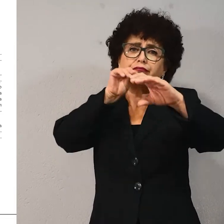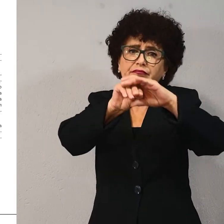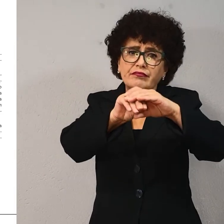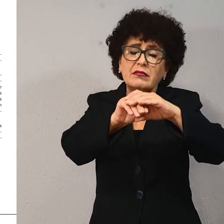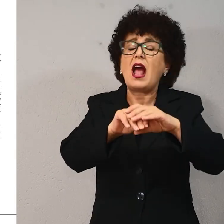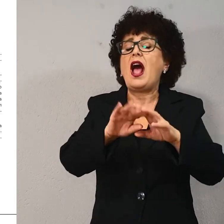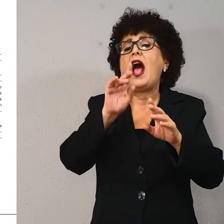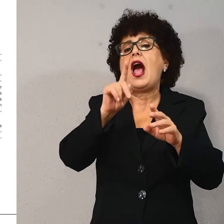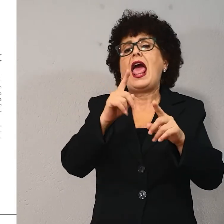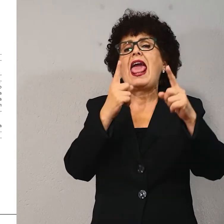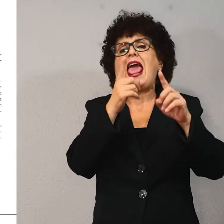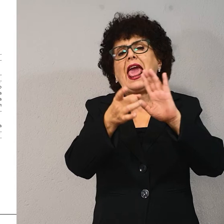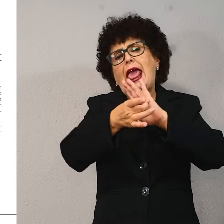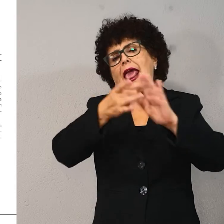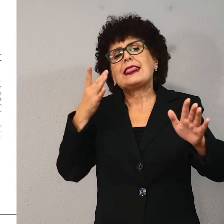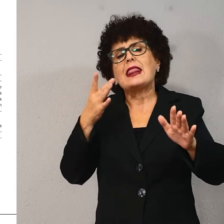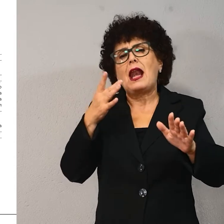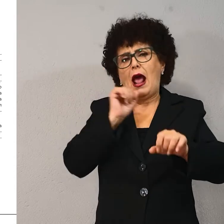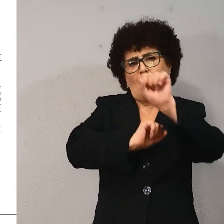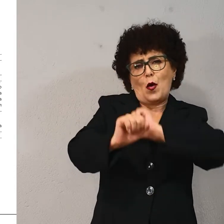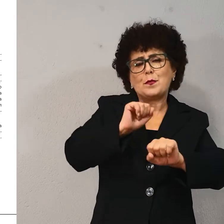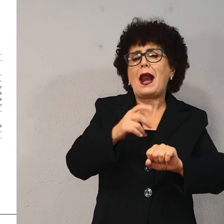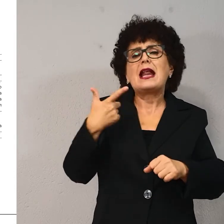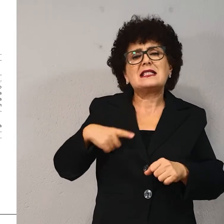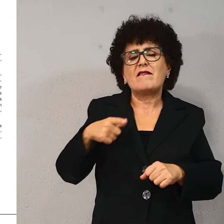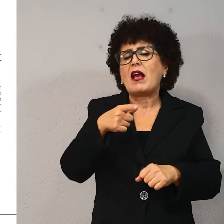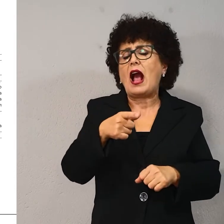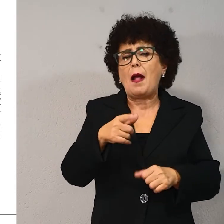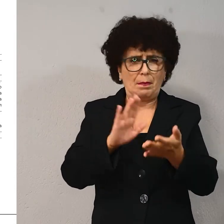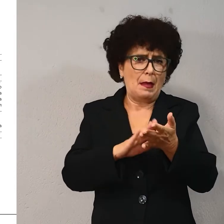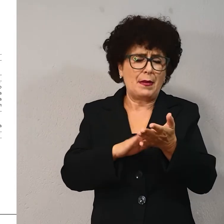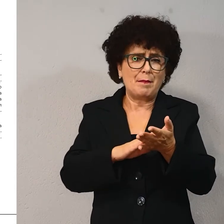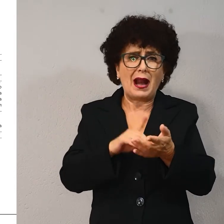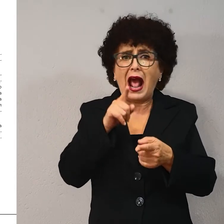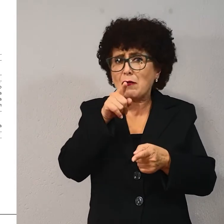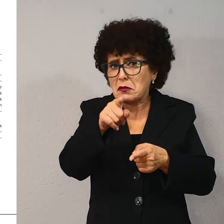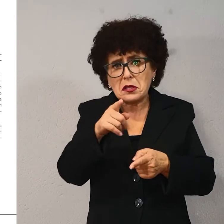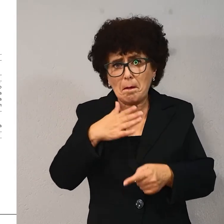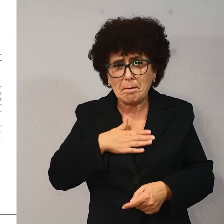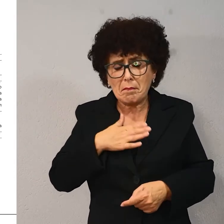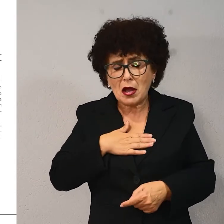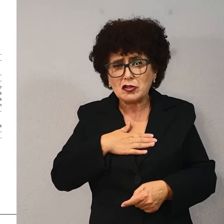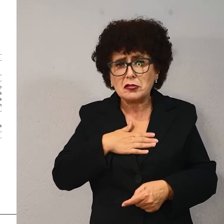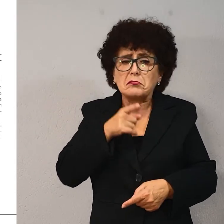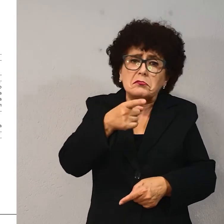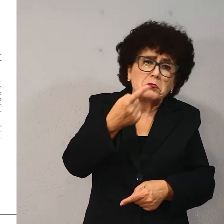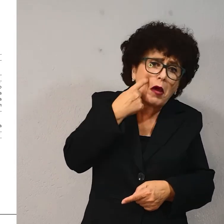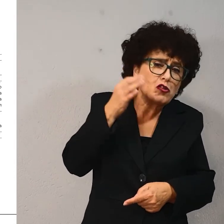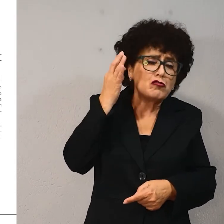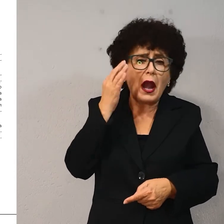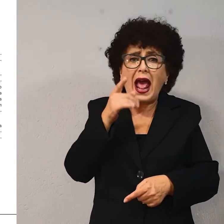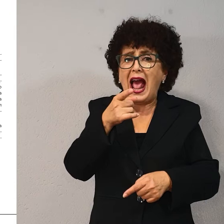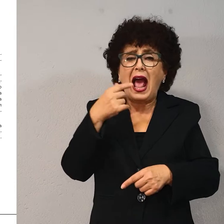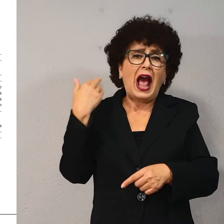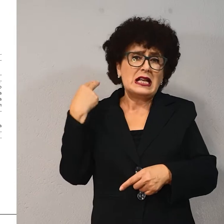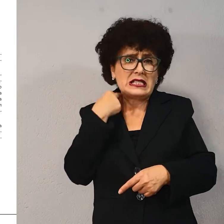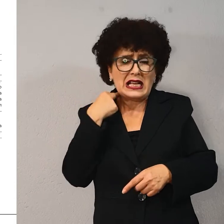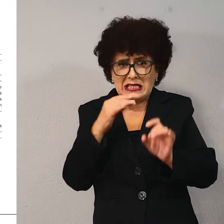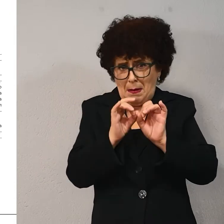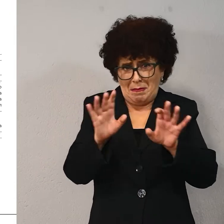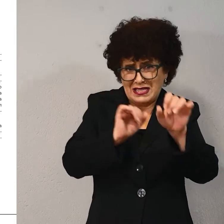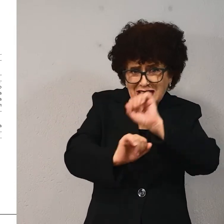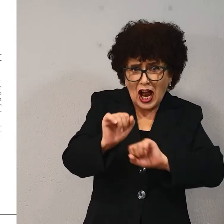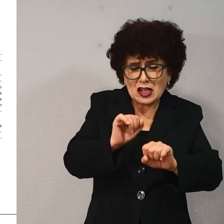– посткоитална контрацепција. Доколку си имал или имала односи без заштита